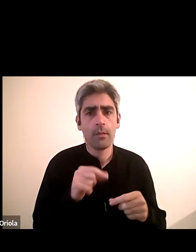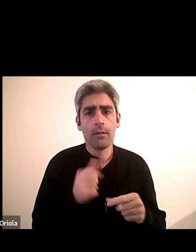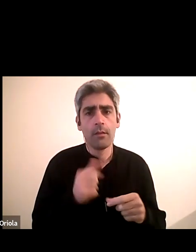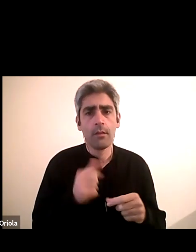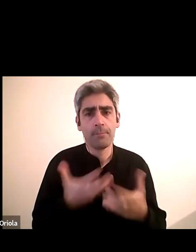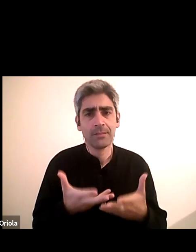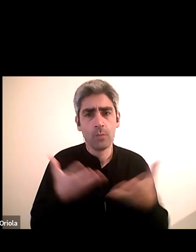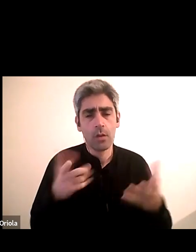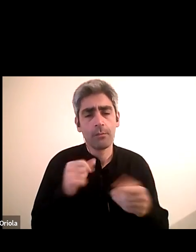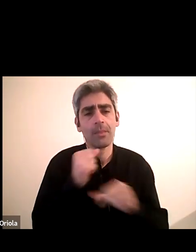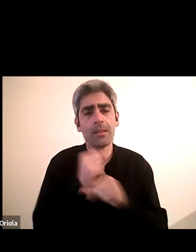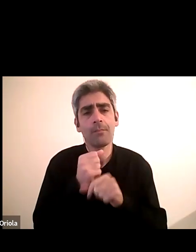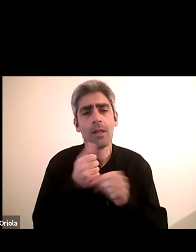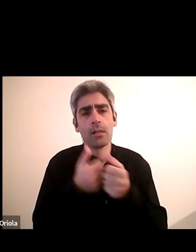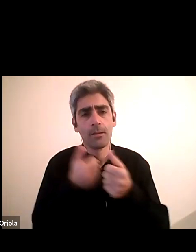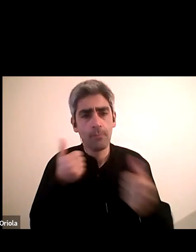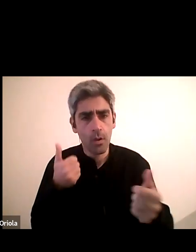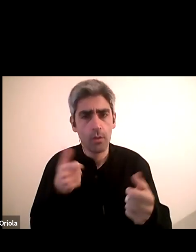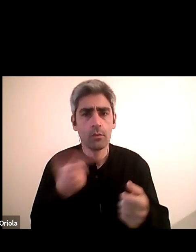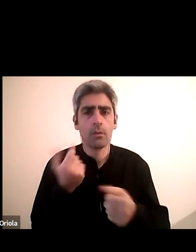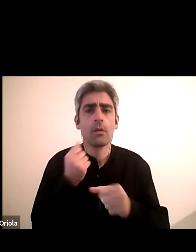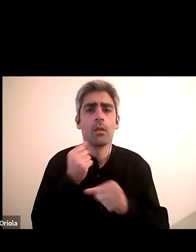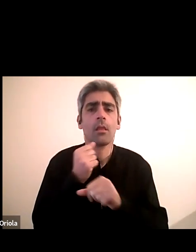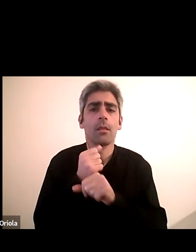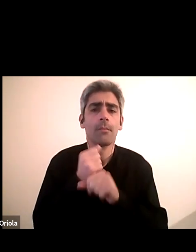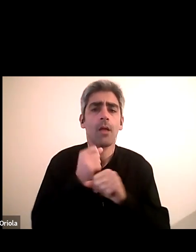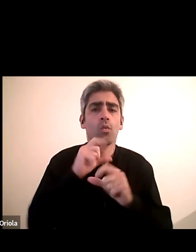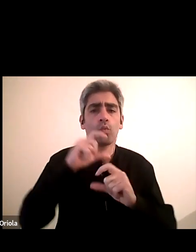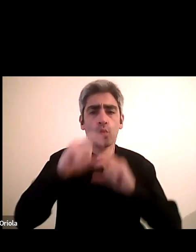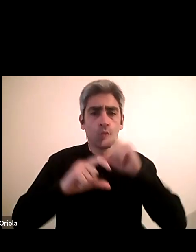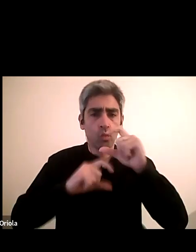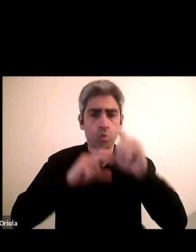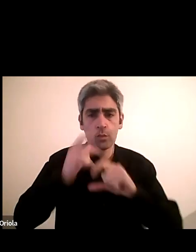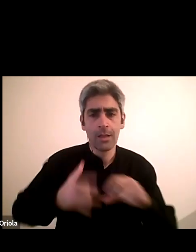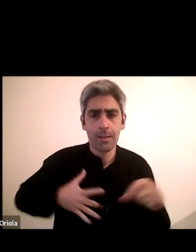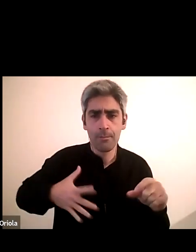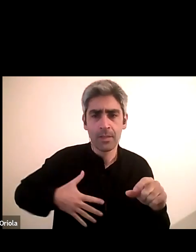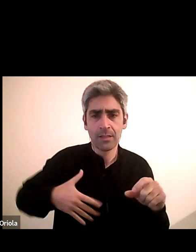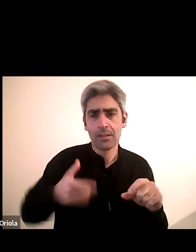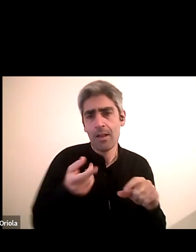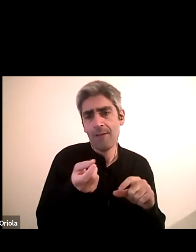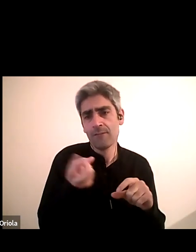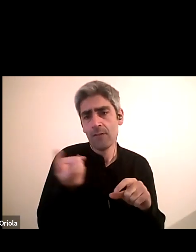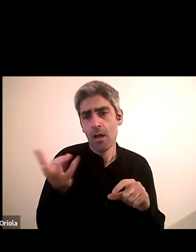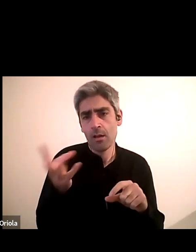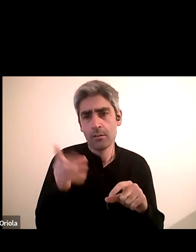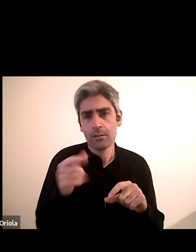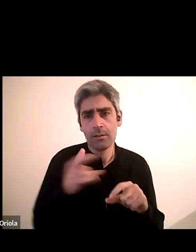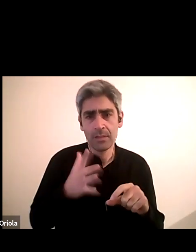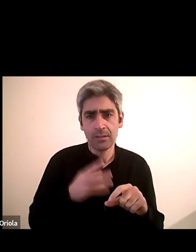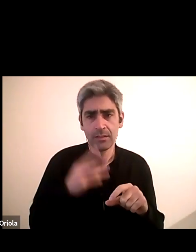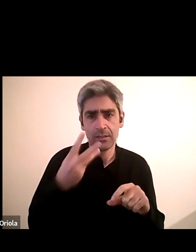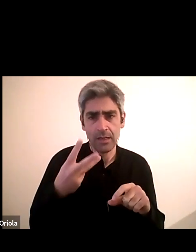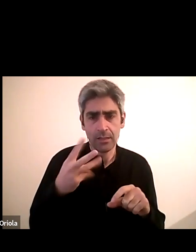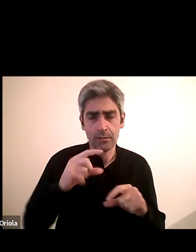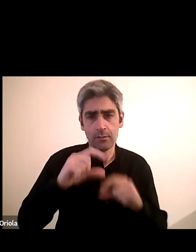aumento enorme do trabalho por turnos, portanto, o trabalho por turnos, no fundo, é criar várias empresas dentro de uma só, porque são 3 empresas, muitas